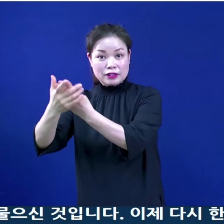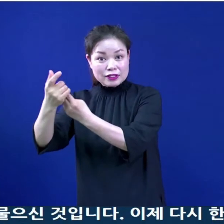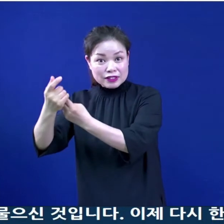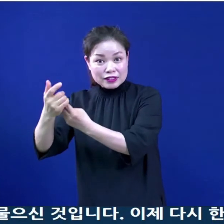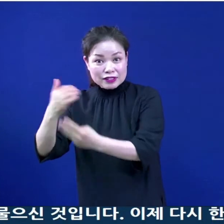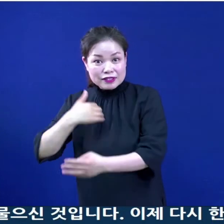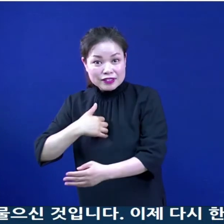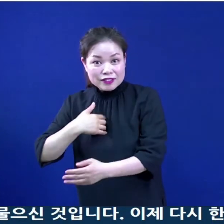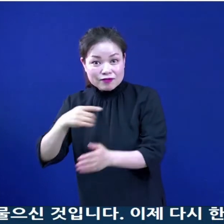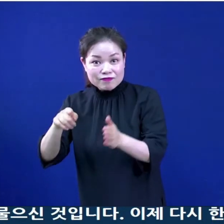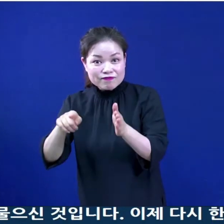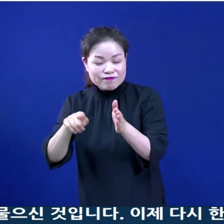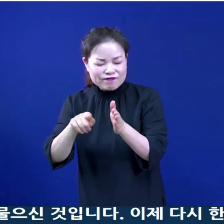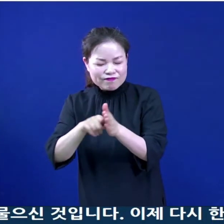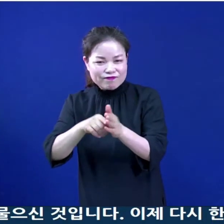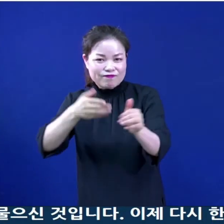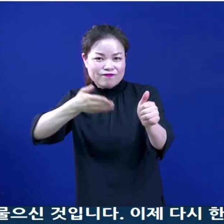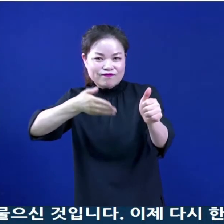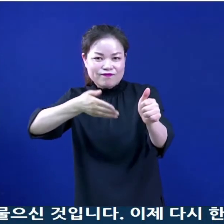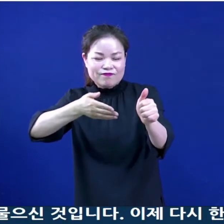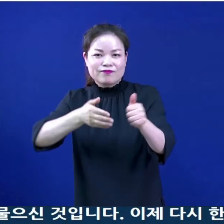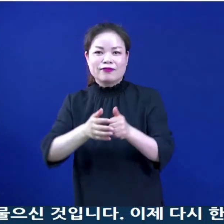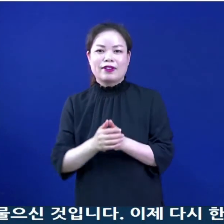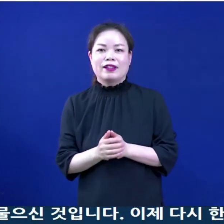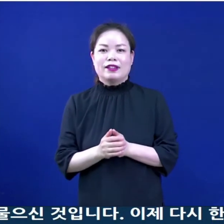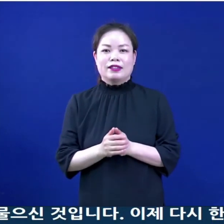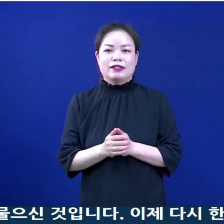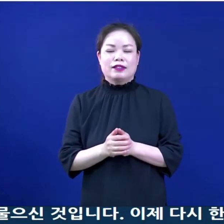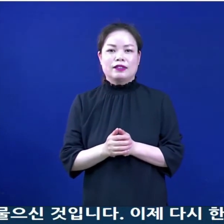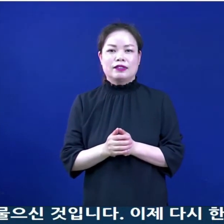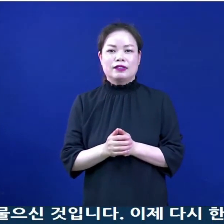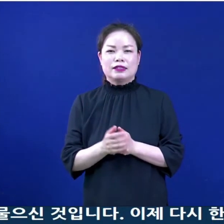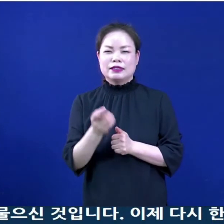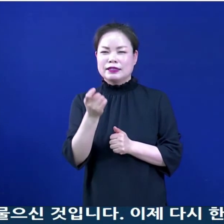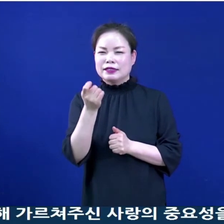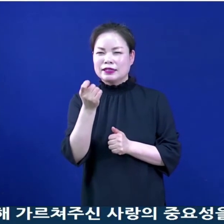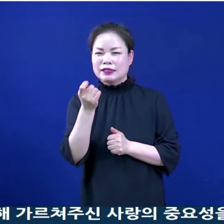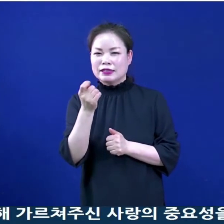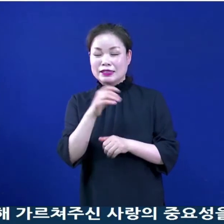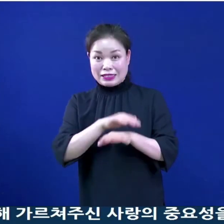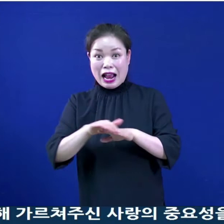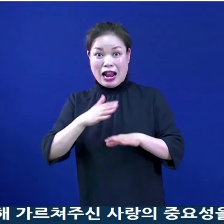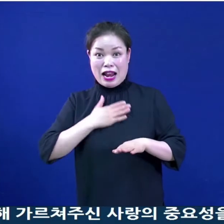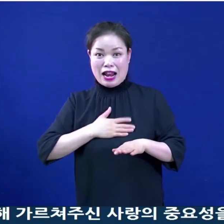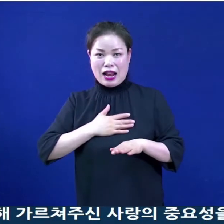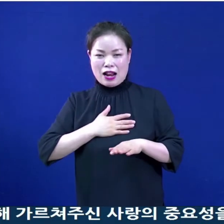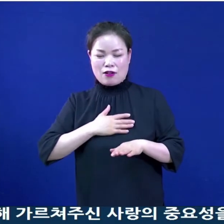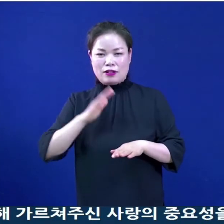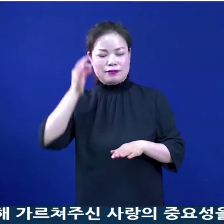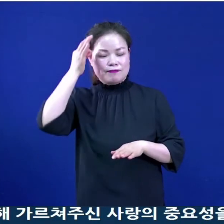여러분 믿어질 수 있기를 주 안에서 소망합니다. 아니, 잘 알고 계셔야 됩니다.